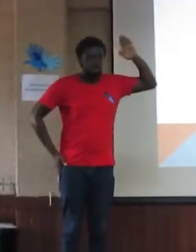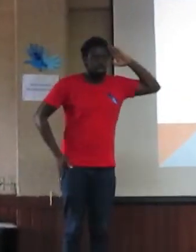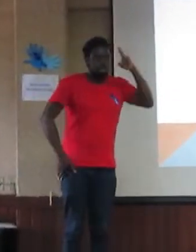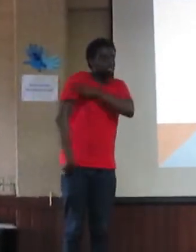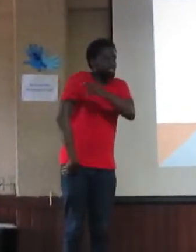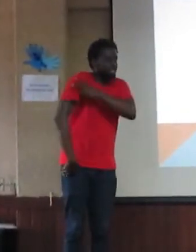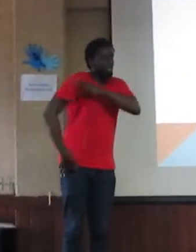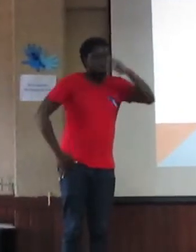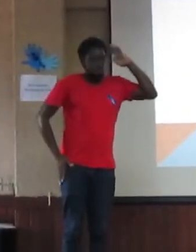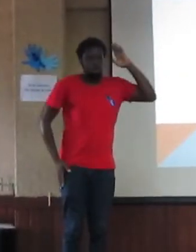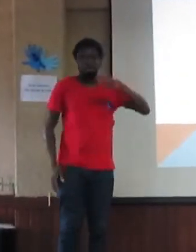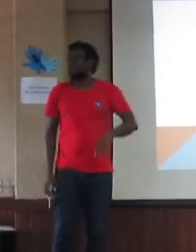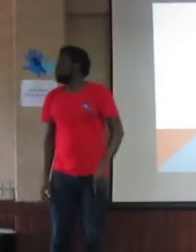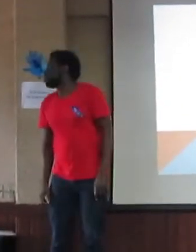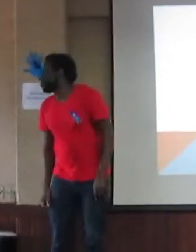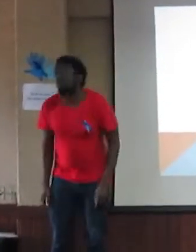a polícia.